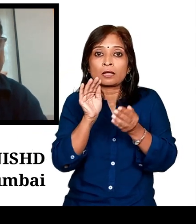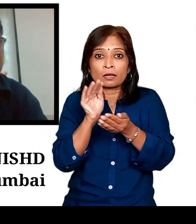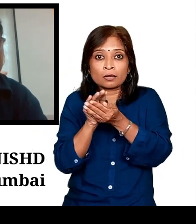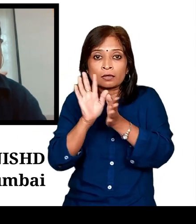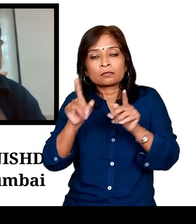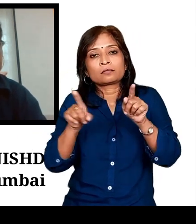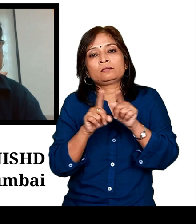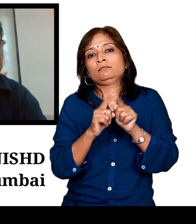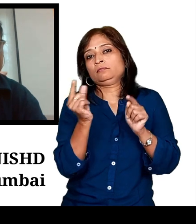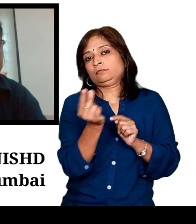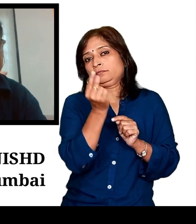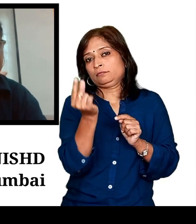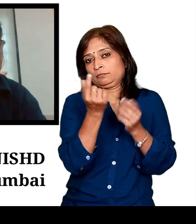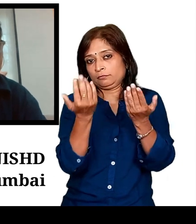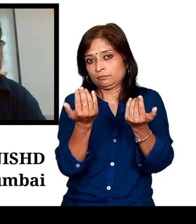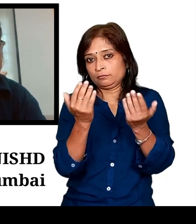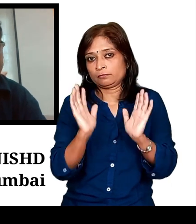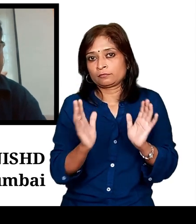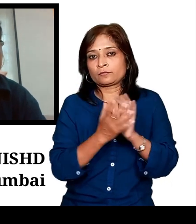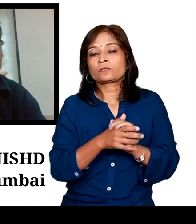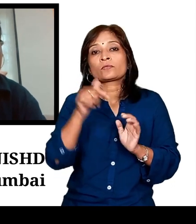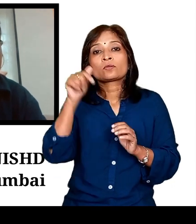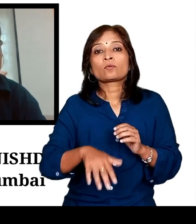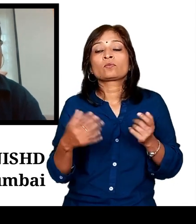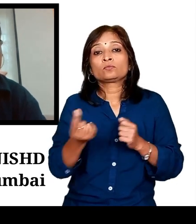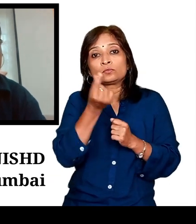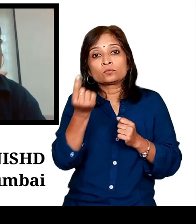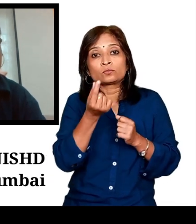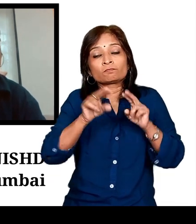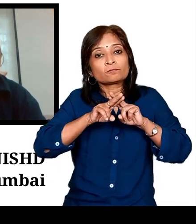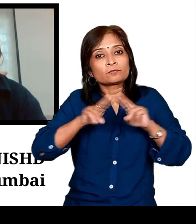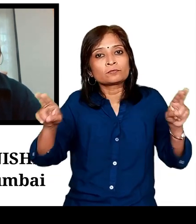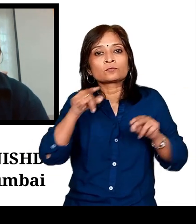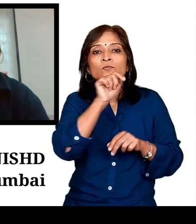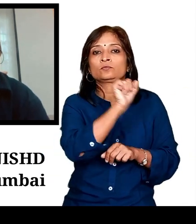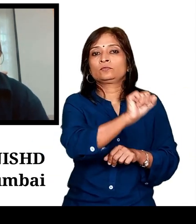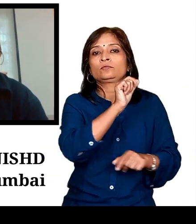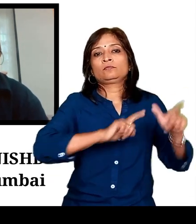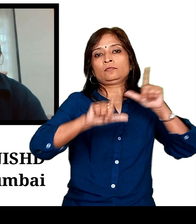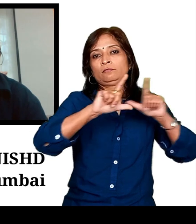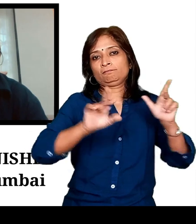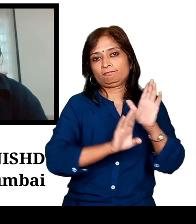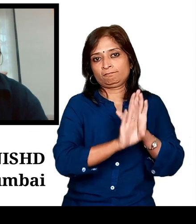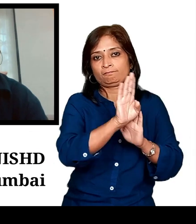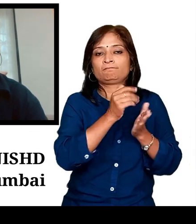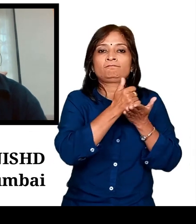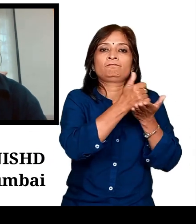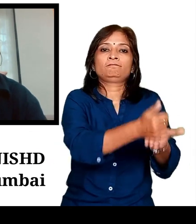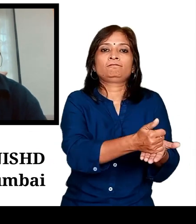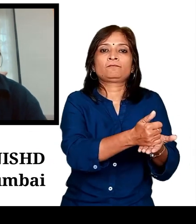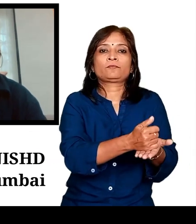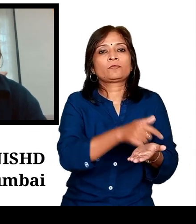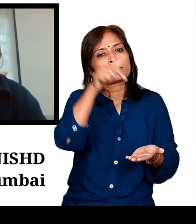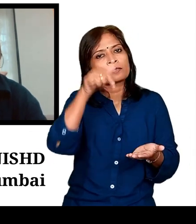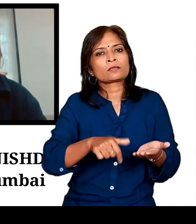ज्यादा यूटिलाइज किया जा सकता है और मैक्सिमम यूज करके उसकी लैंग्वेज डेवलप की जाती है.